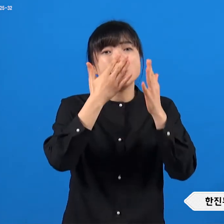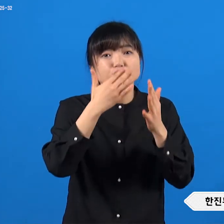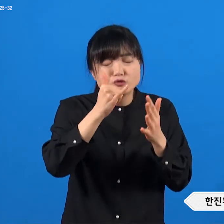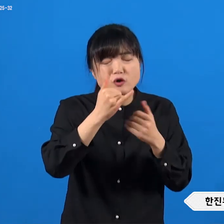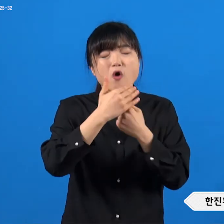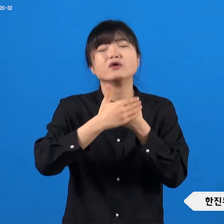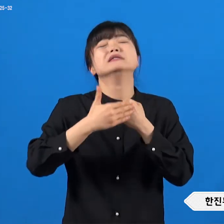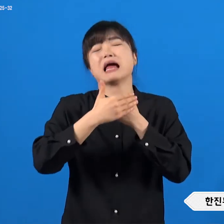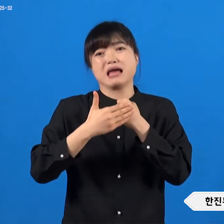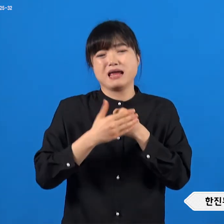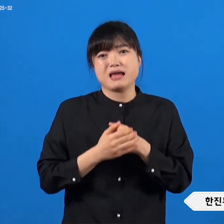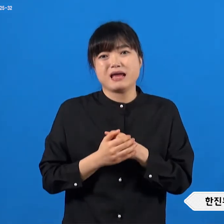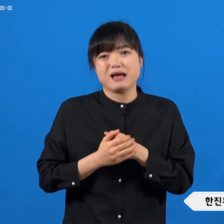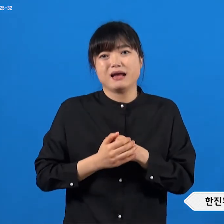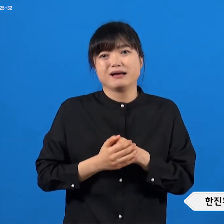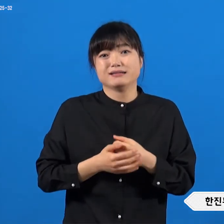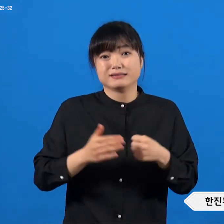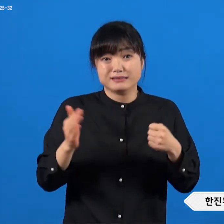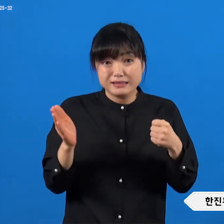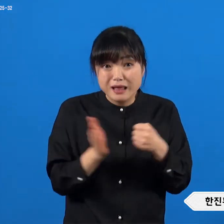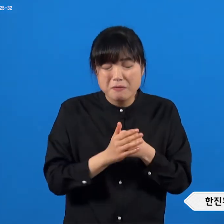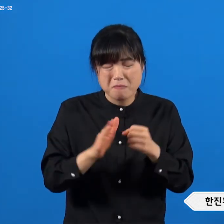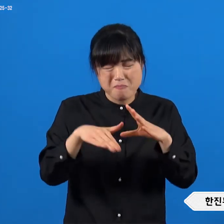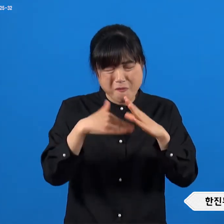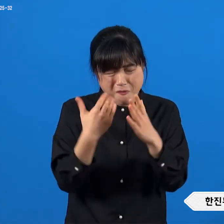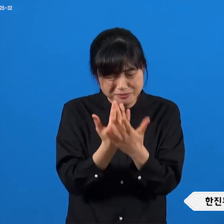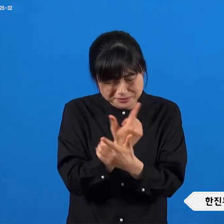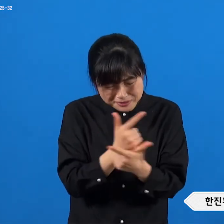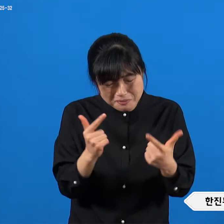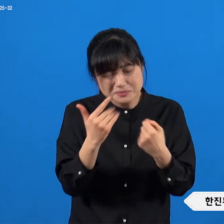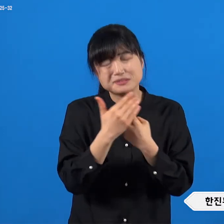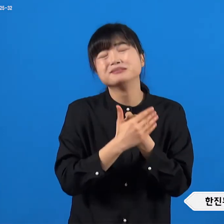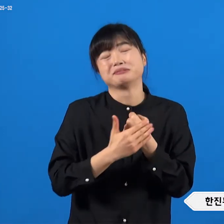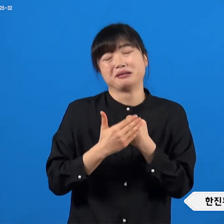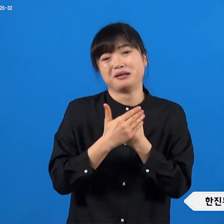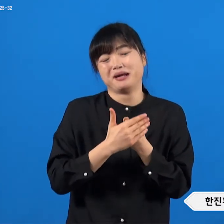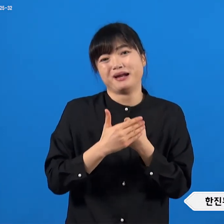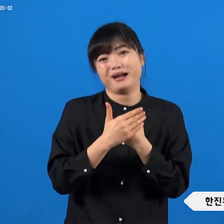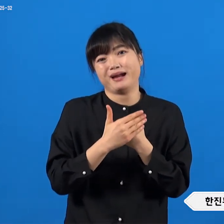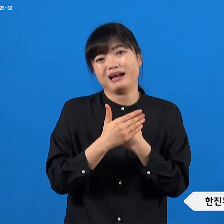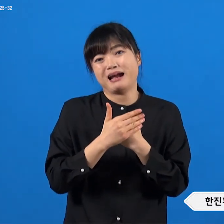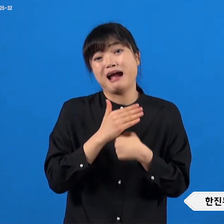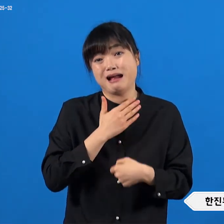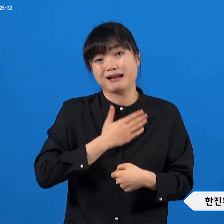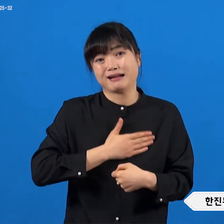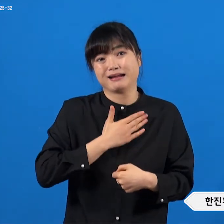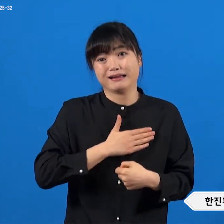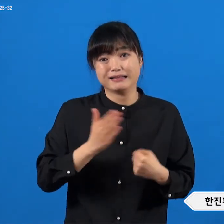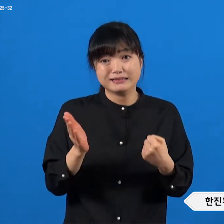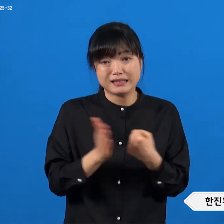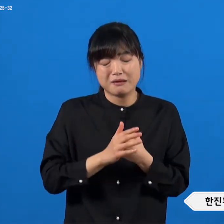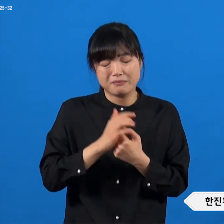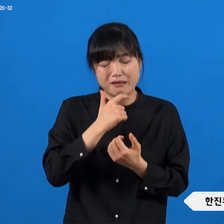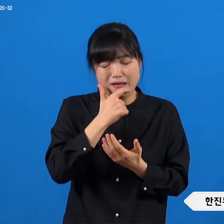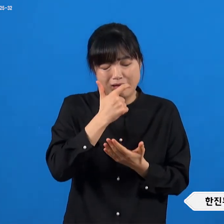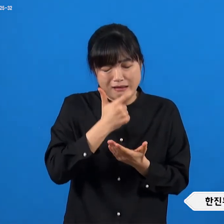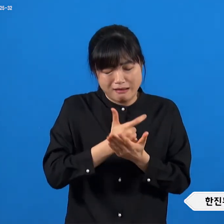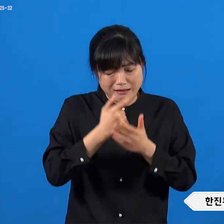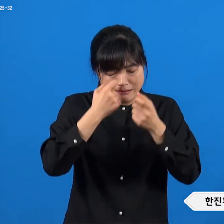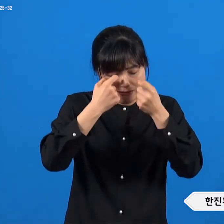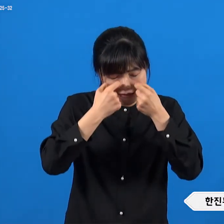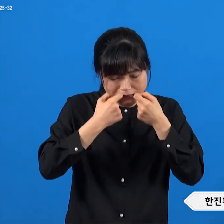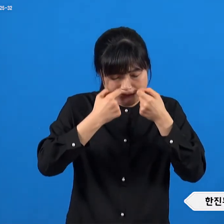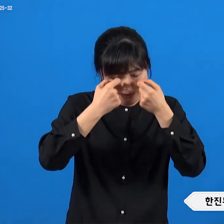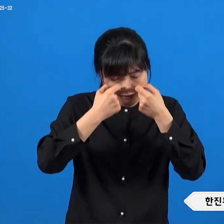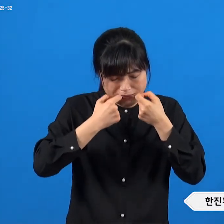은혜입니다. 그래서 모든 것이 은혜인 줄을 알기 때문에 줄줄이 감격의 눈물을 쏟는